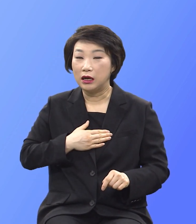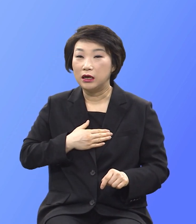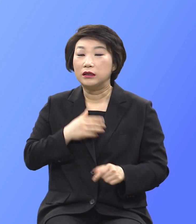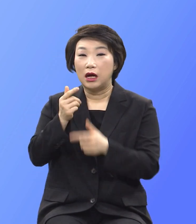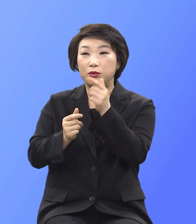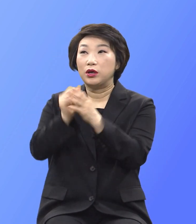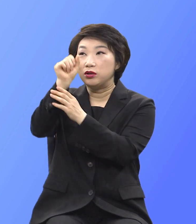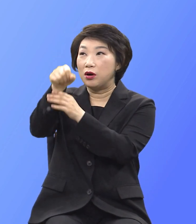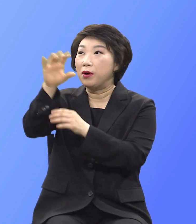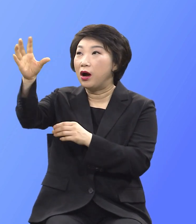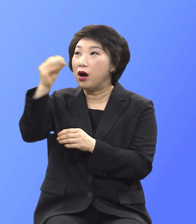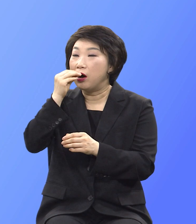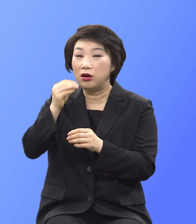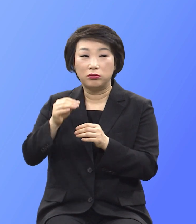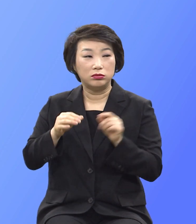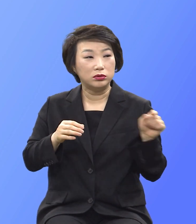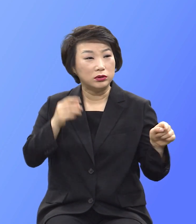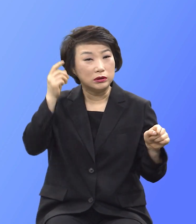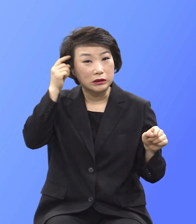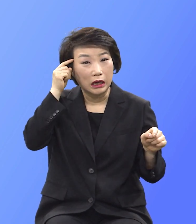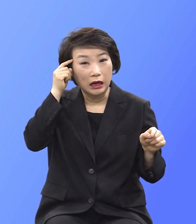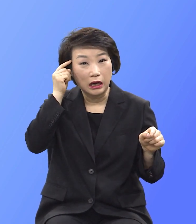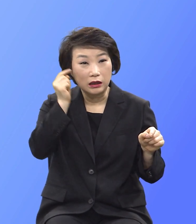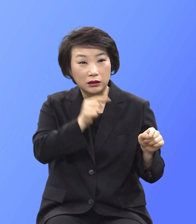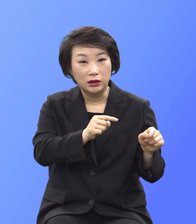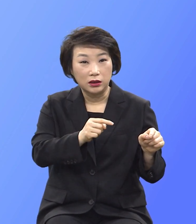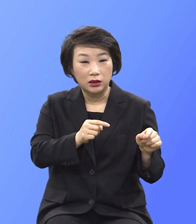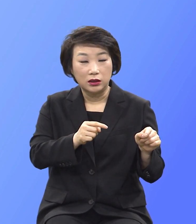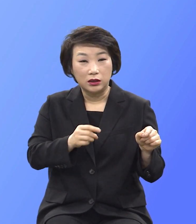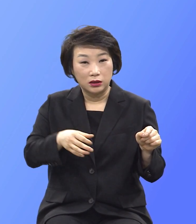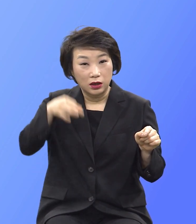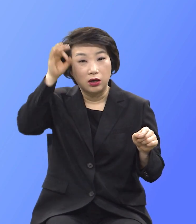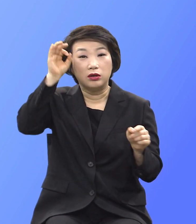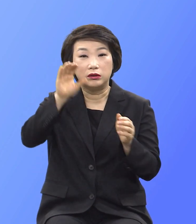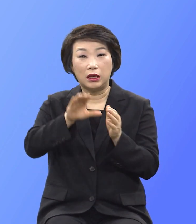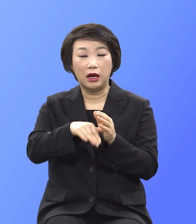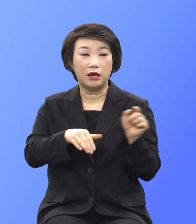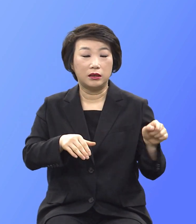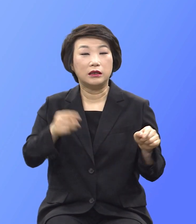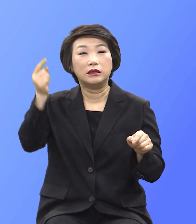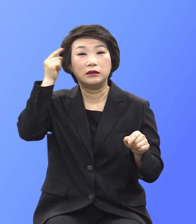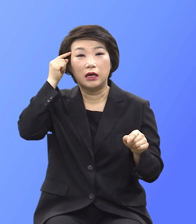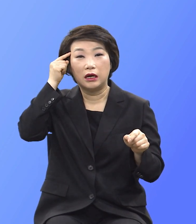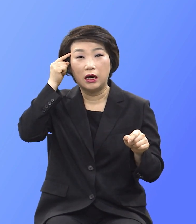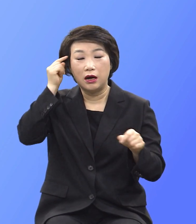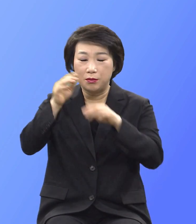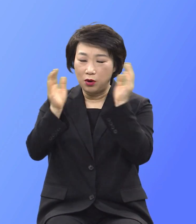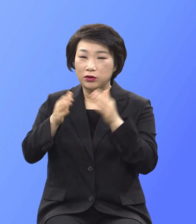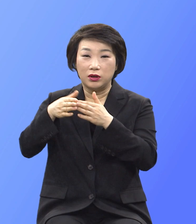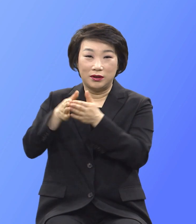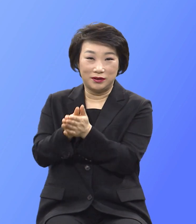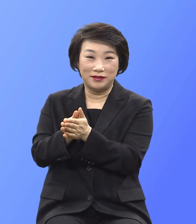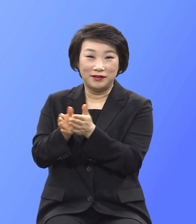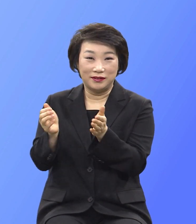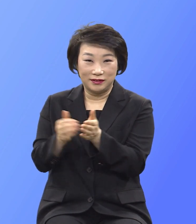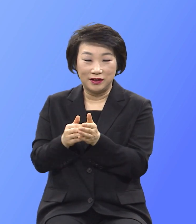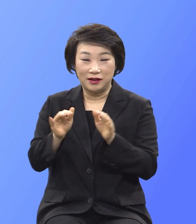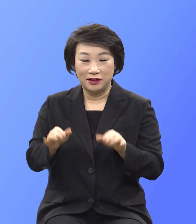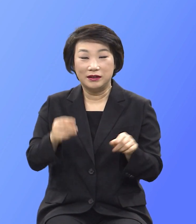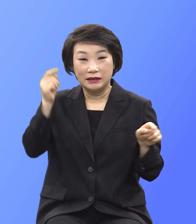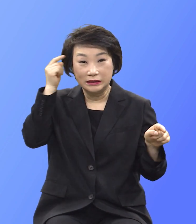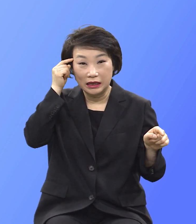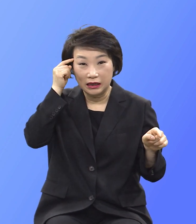하는 실과를 먹을 생각이 도달할 때 생각을 절제하고